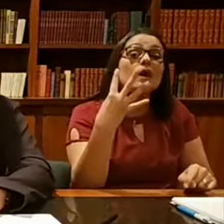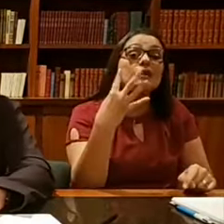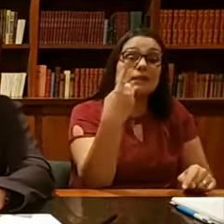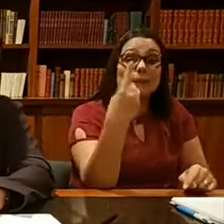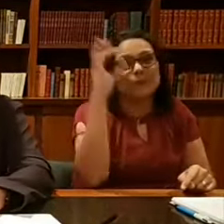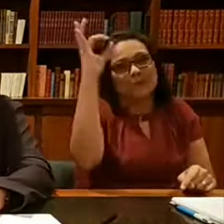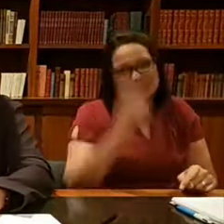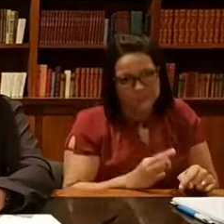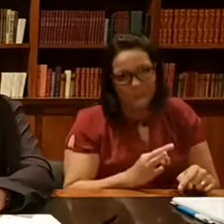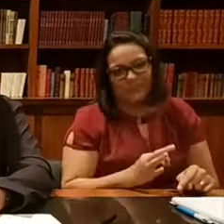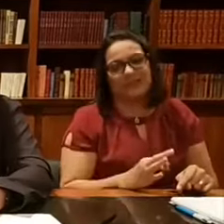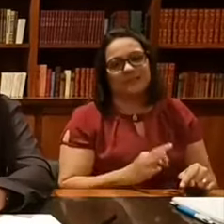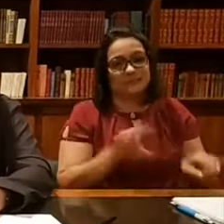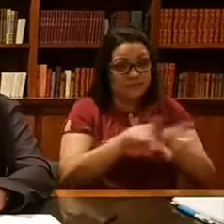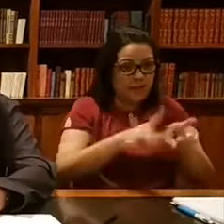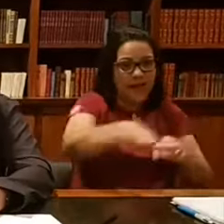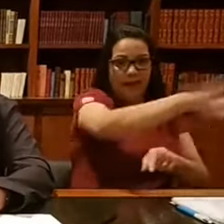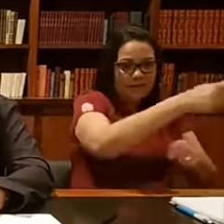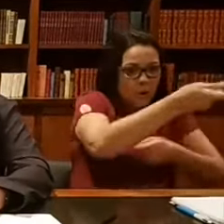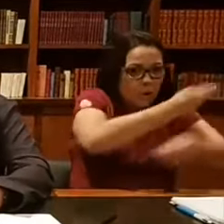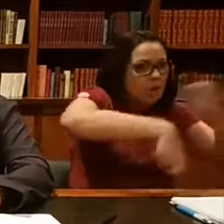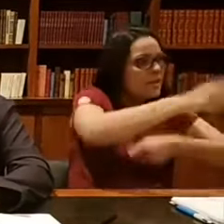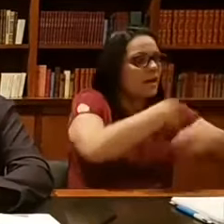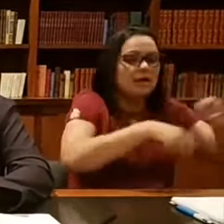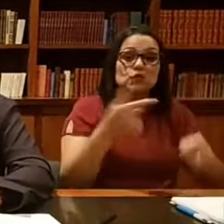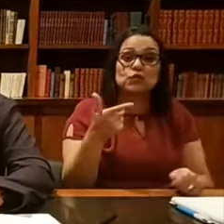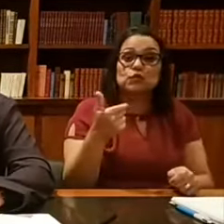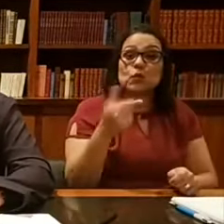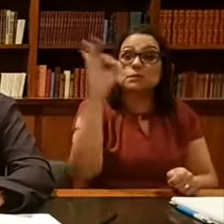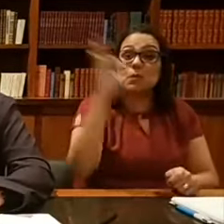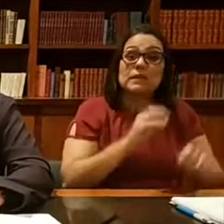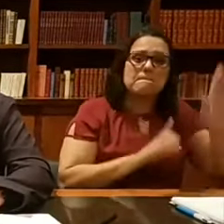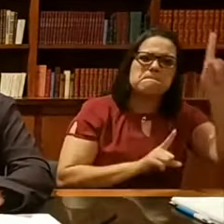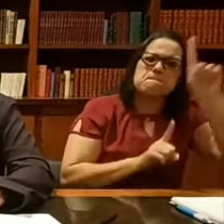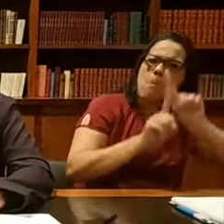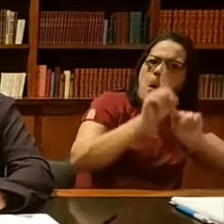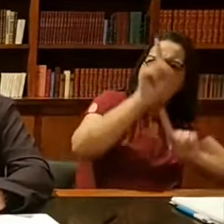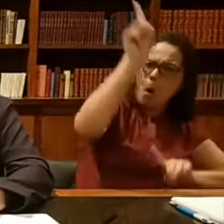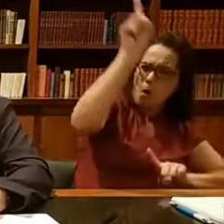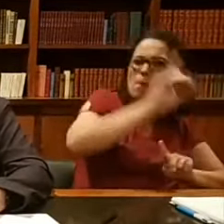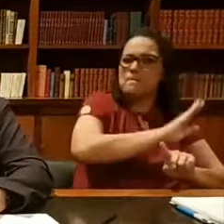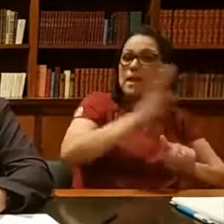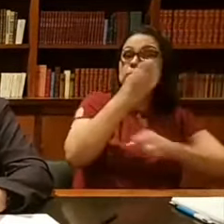e o comércio como um todo, né, vendeu 12% em relação ao mesmo período do ano passado.